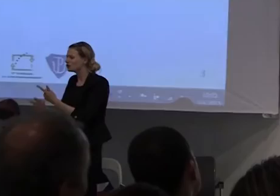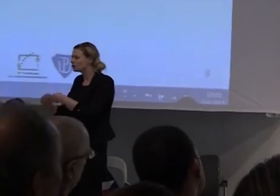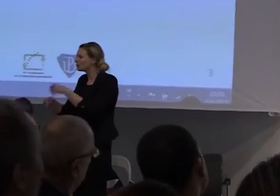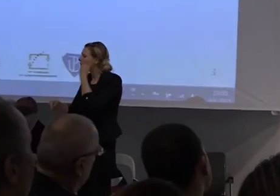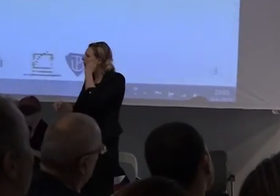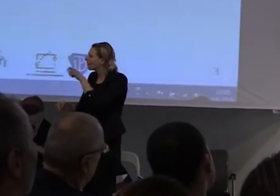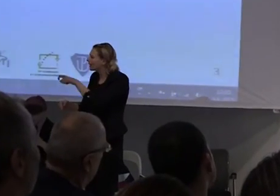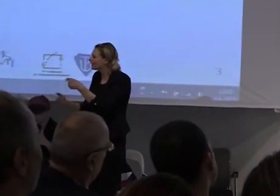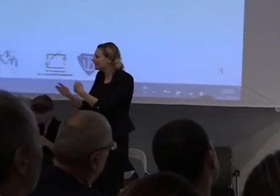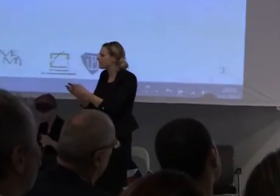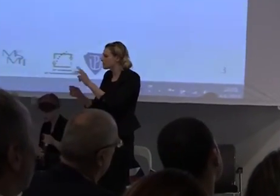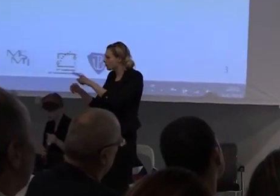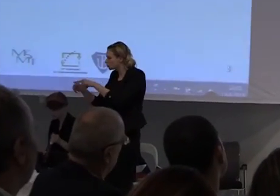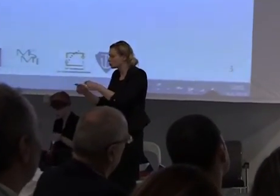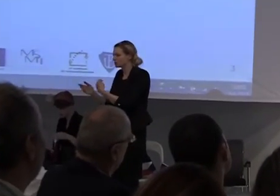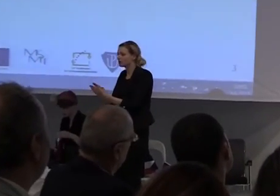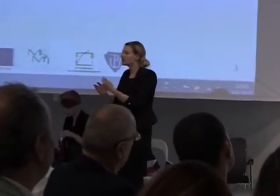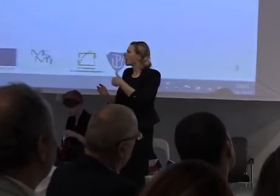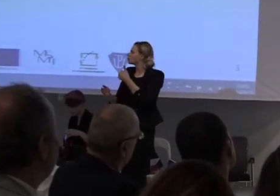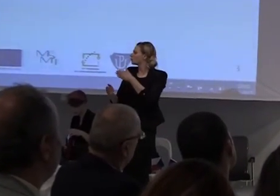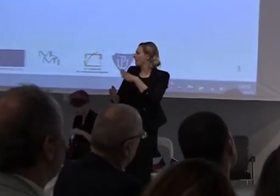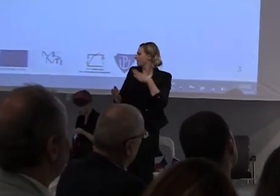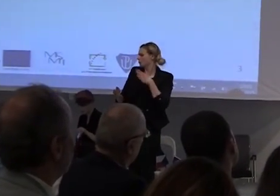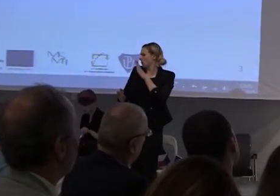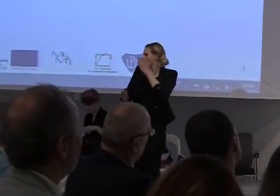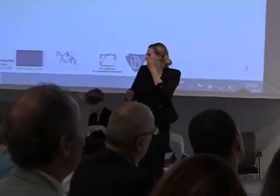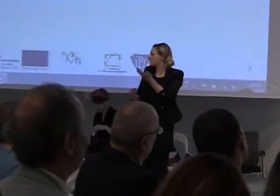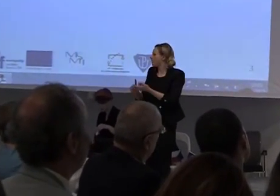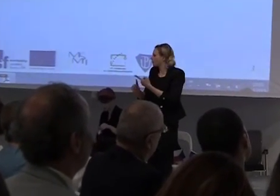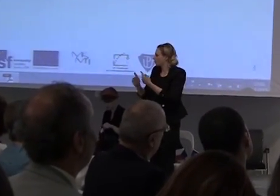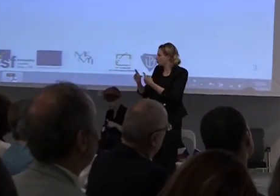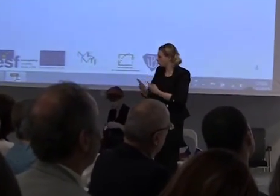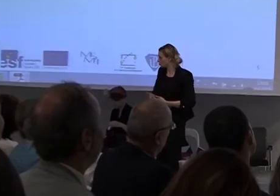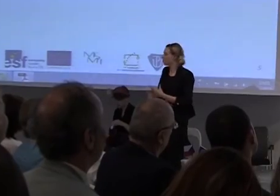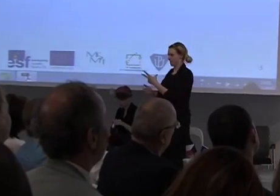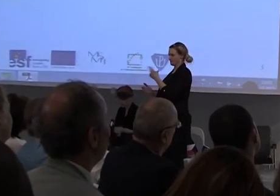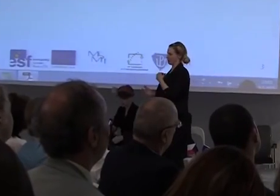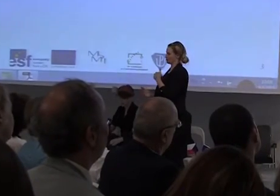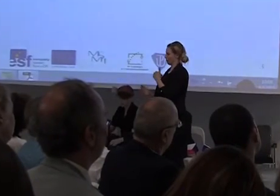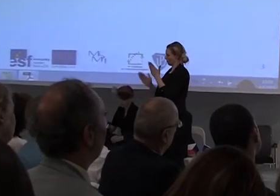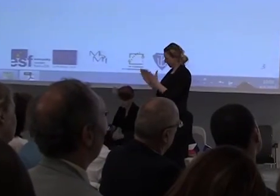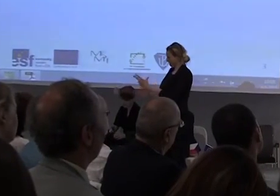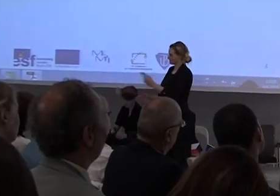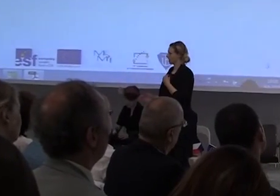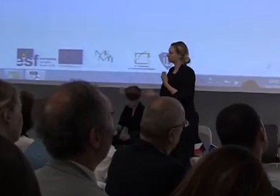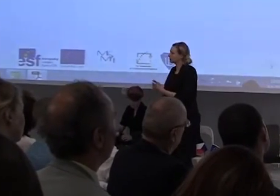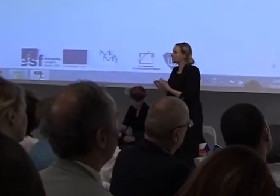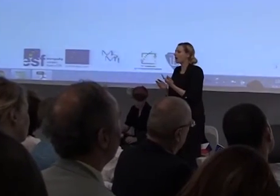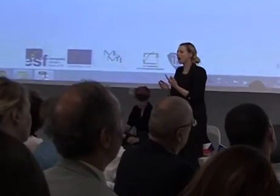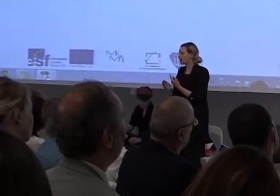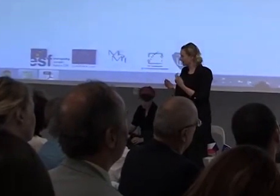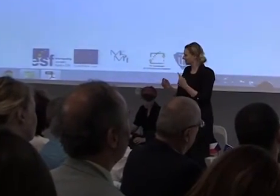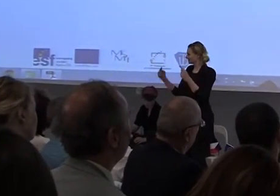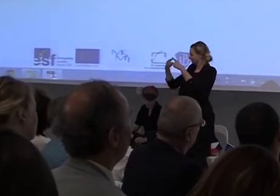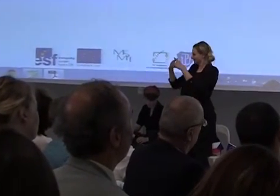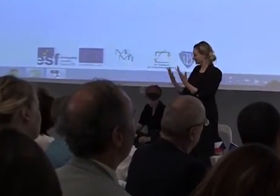v běžných školách není obvykle dostupné. But the two positions are not incompatible. Nicméně tyto